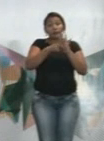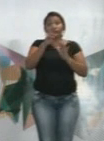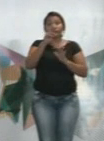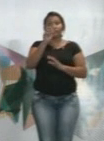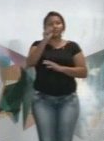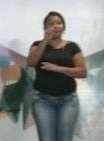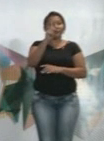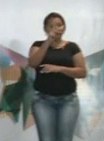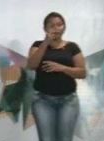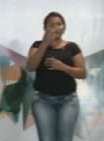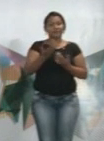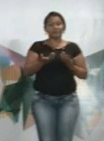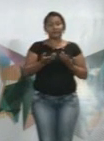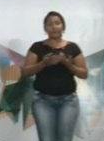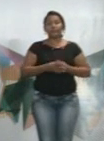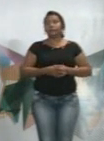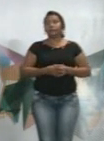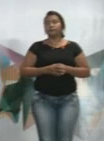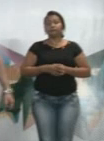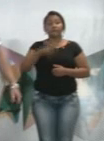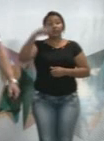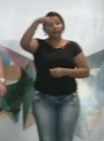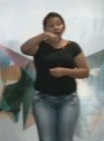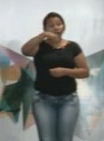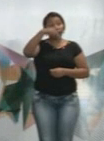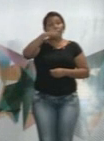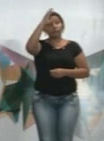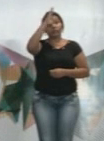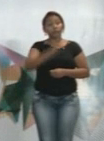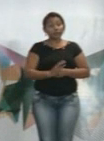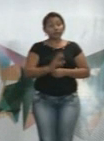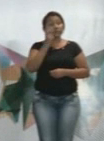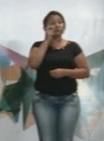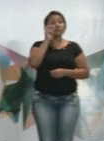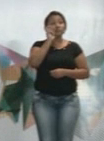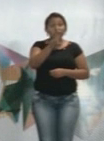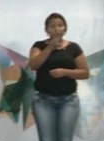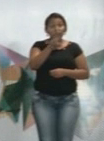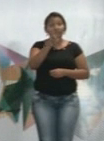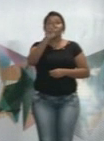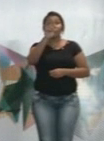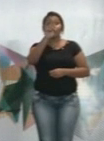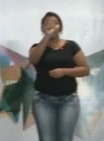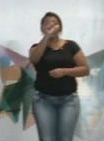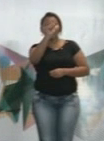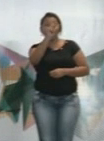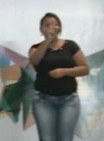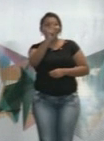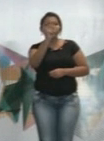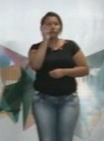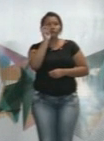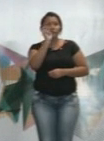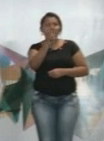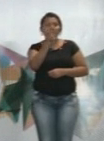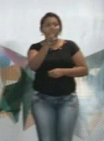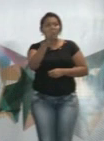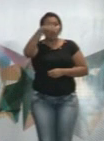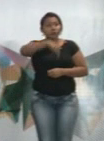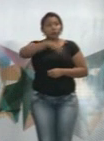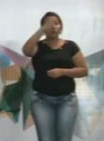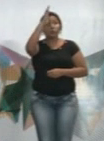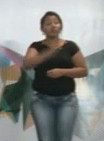rapzão dele de boa e tal, certo? Aqui no Brasil, onde é que você vê mais essa cena rap? Onde é que a gente vê mais, assim,